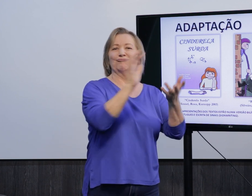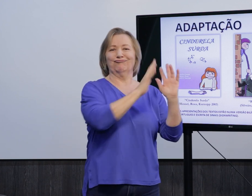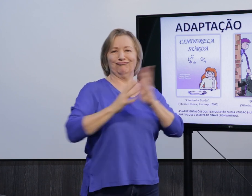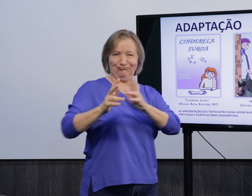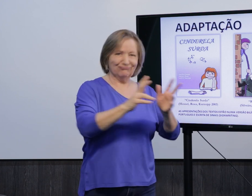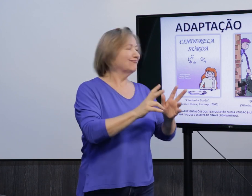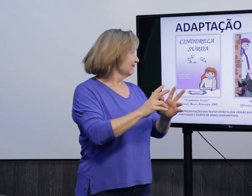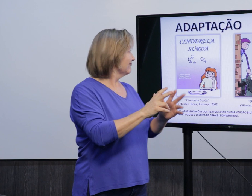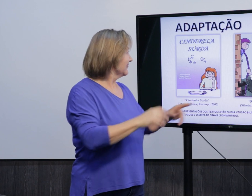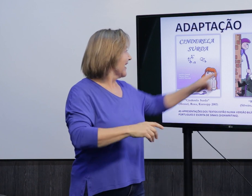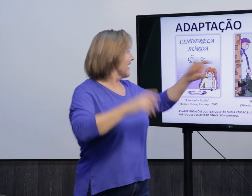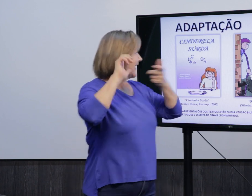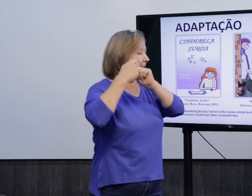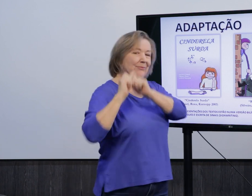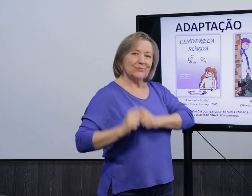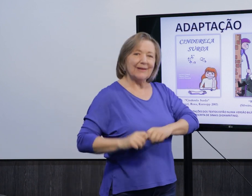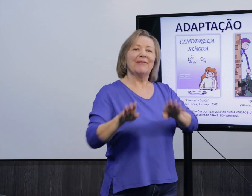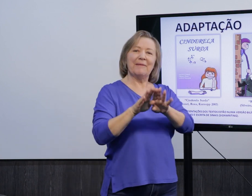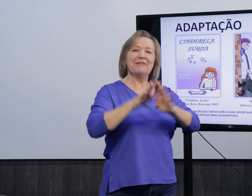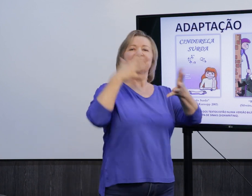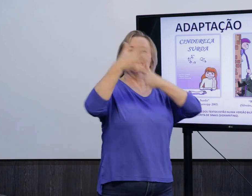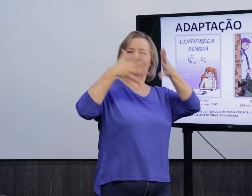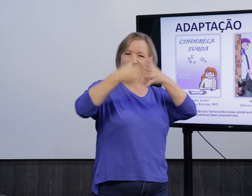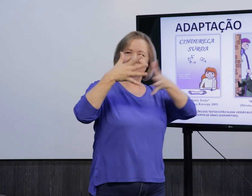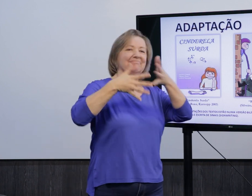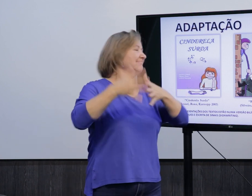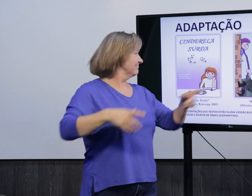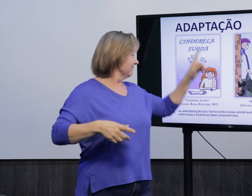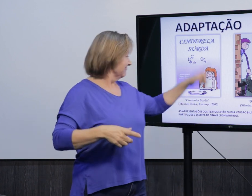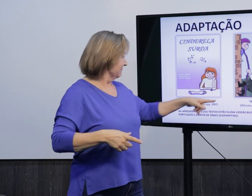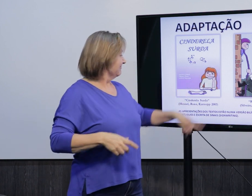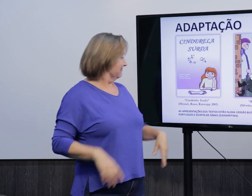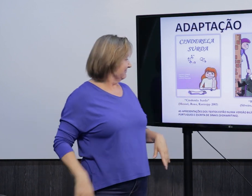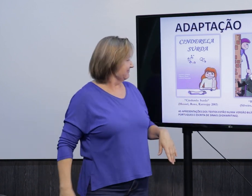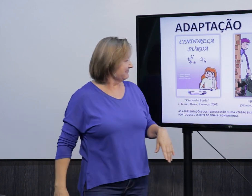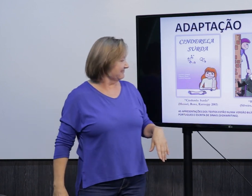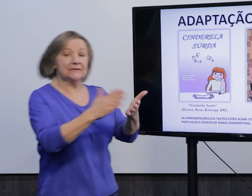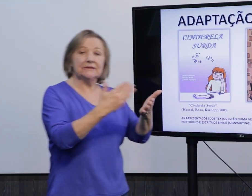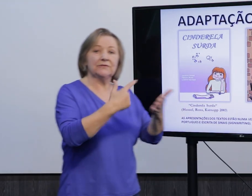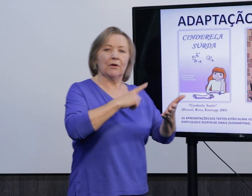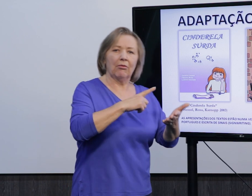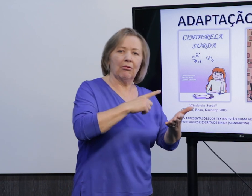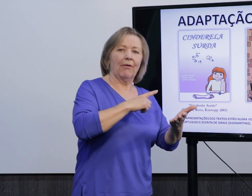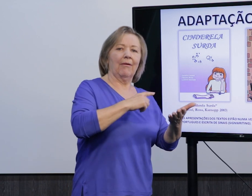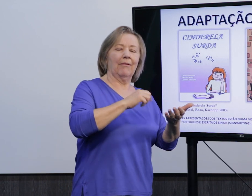porque ela é surda nem sinaliza Então ela perde as luvas ele também tem a Rapunzel